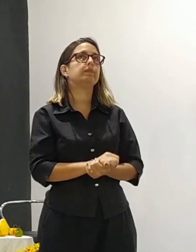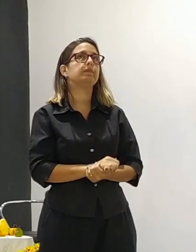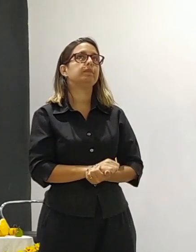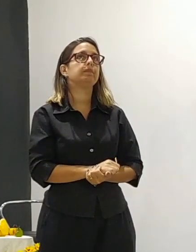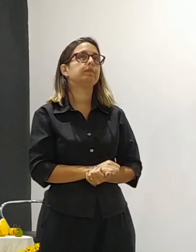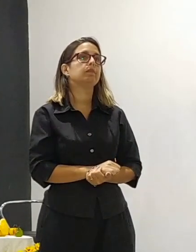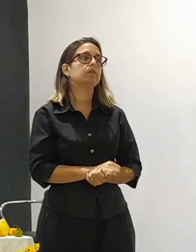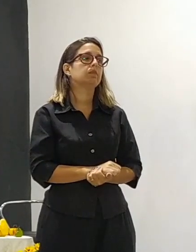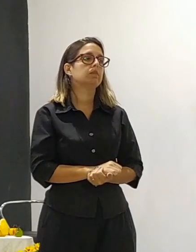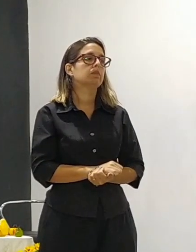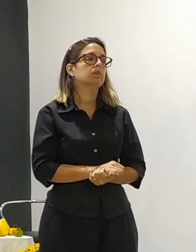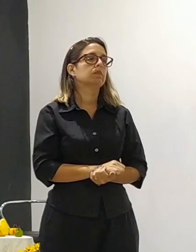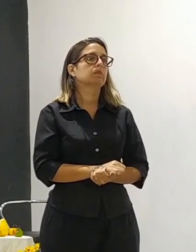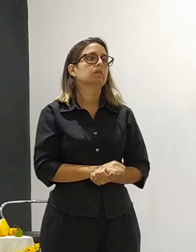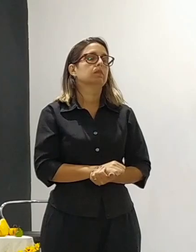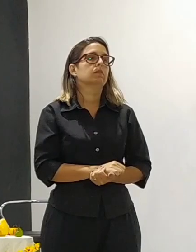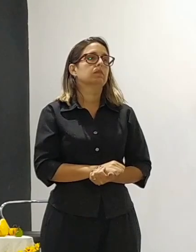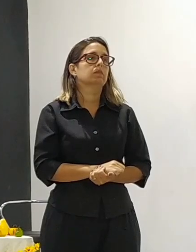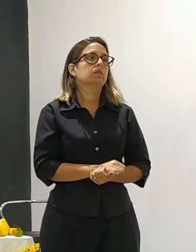Você precisa crescer, irmão.